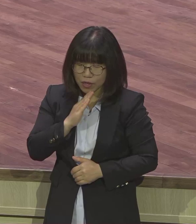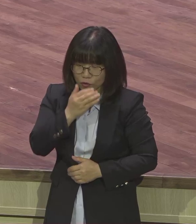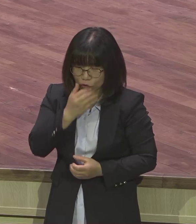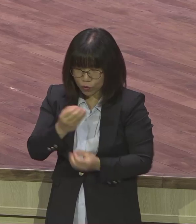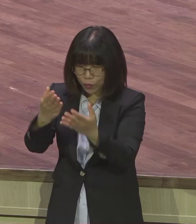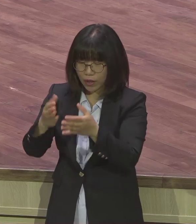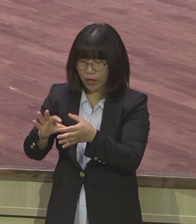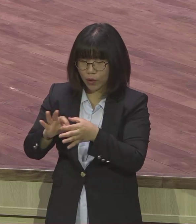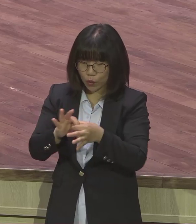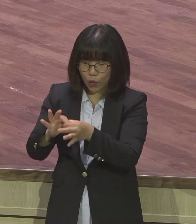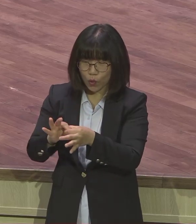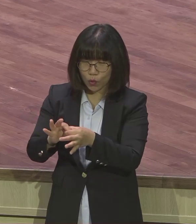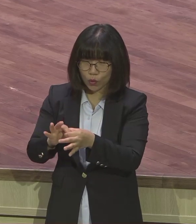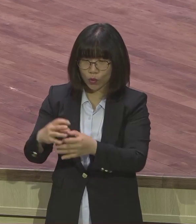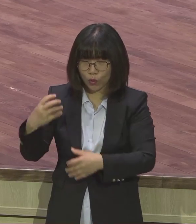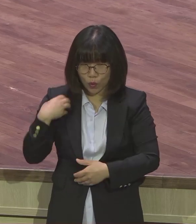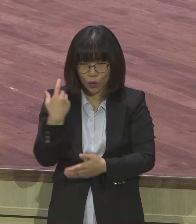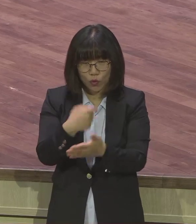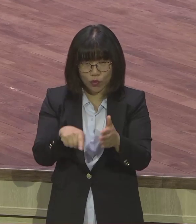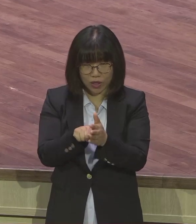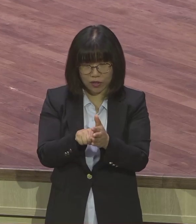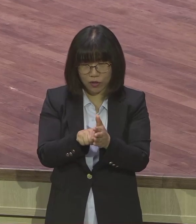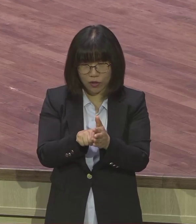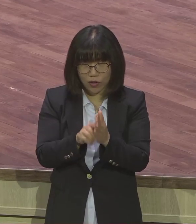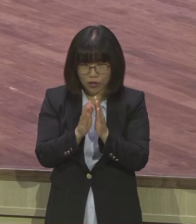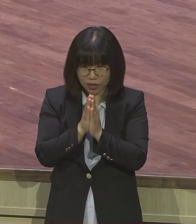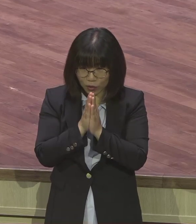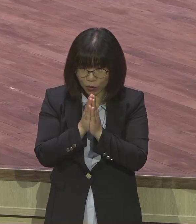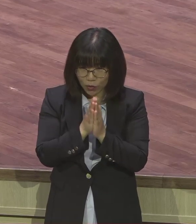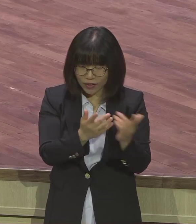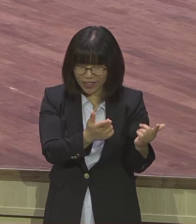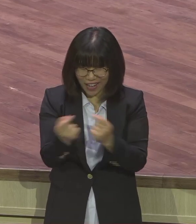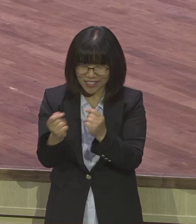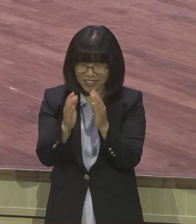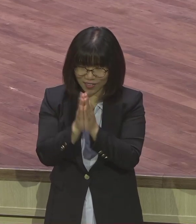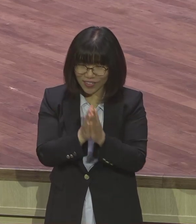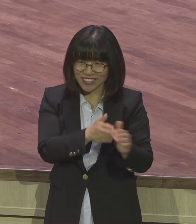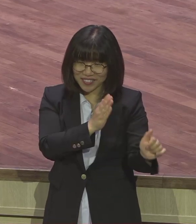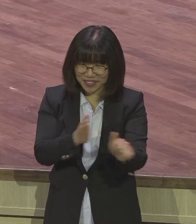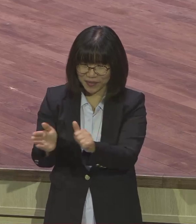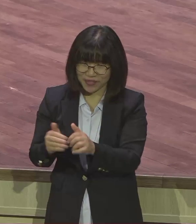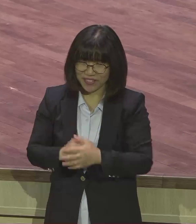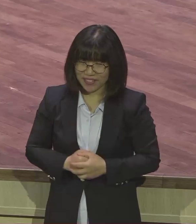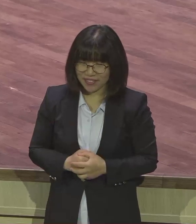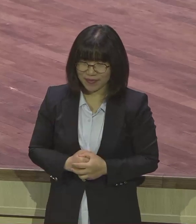통로가 되어야 되겠다. 다 같이 주여 외쳐 기도하겠습니다. 주여!